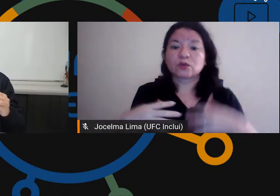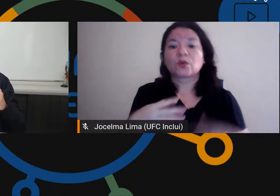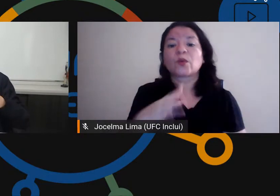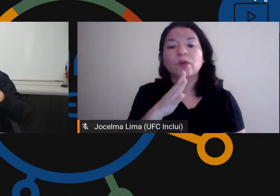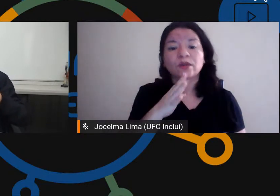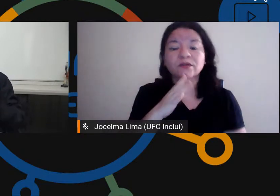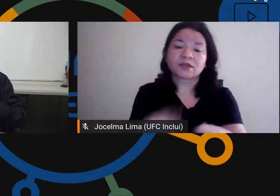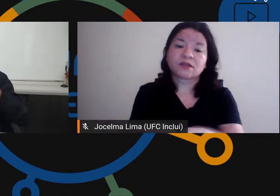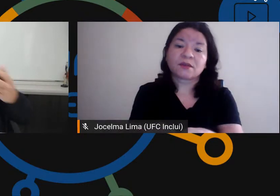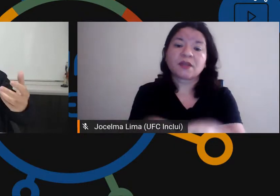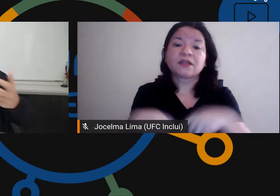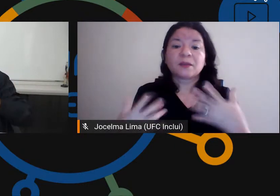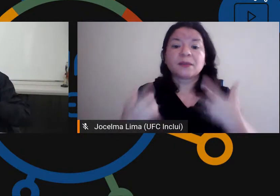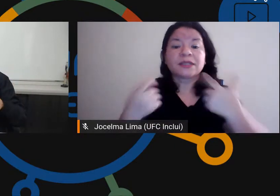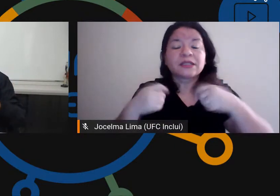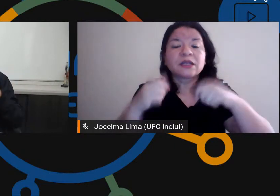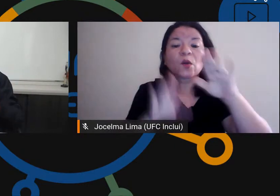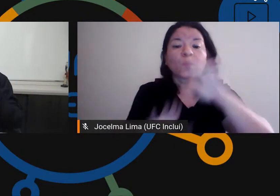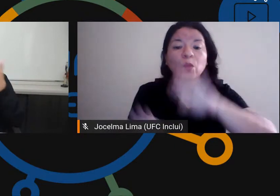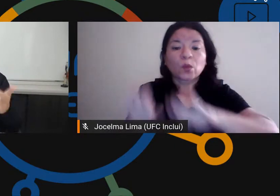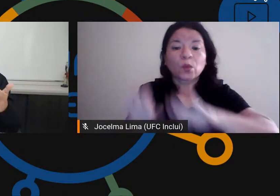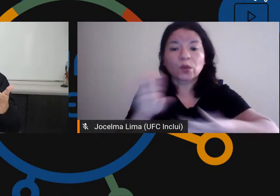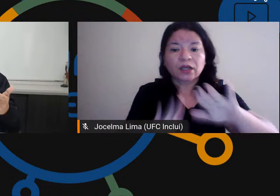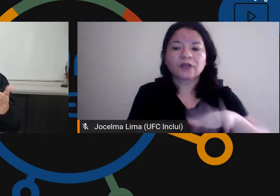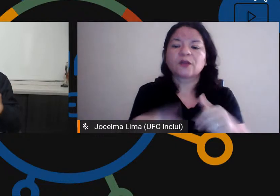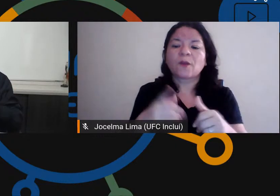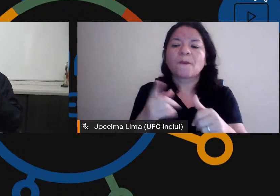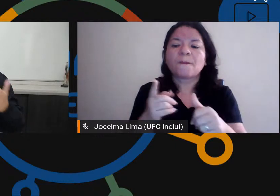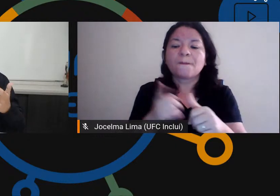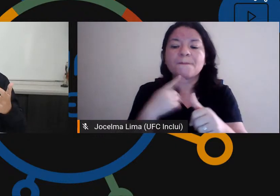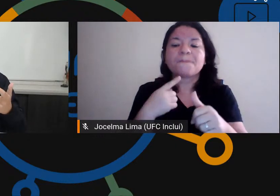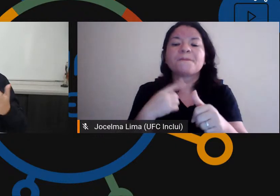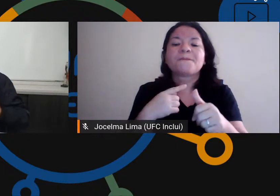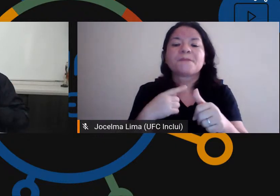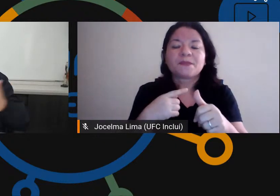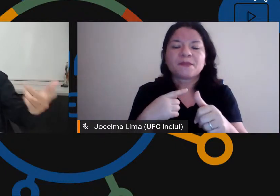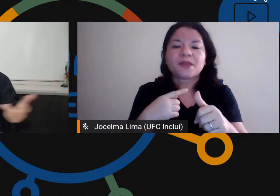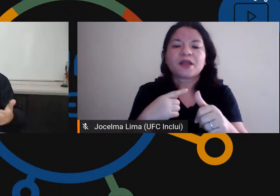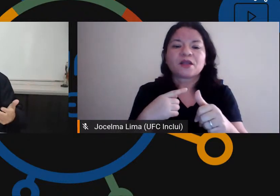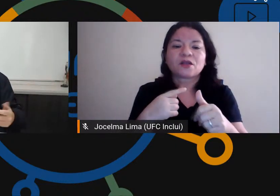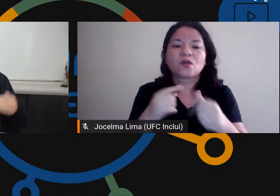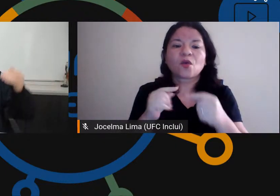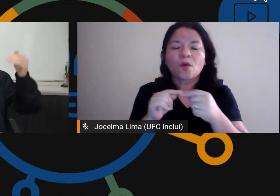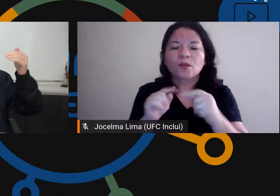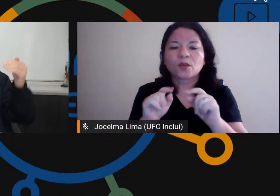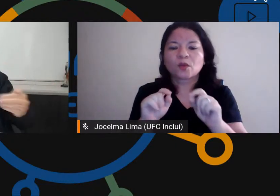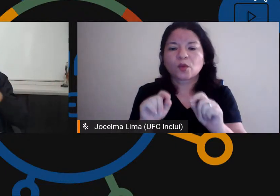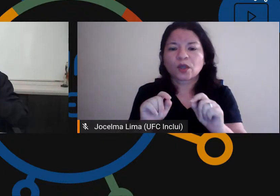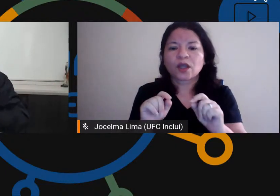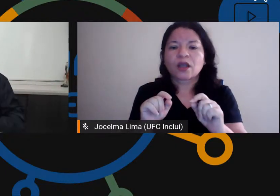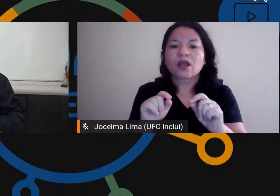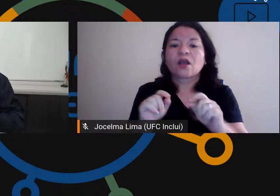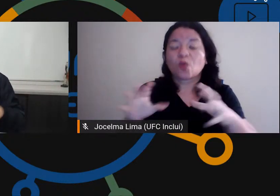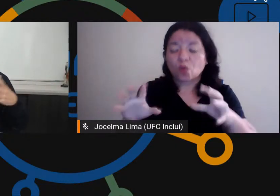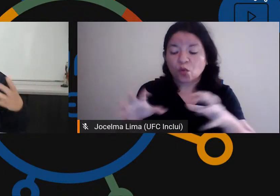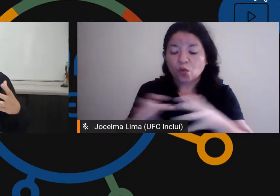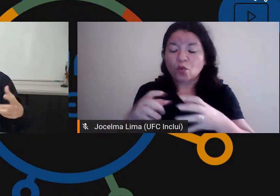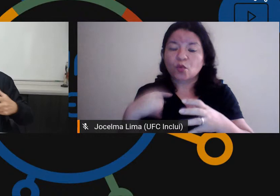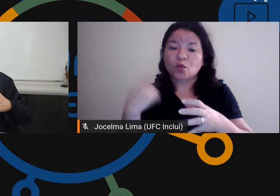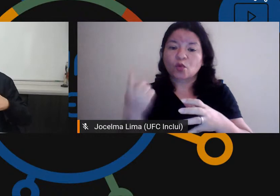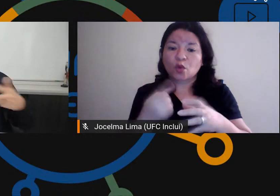muito cuidado. Então, essa primeira publicação, quando a gente fala publicar na ciência, é exatamente para que os nossos pares possam